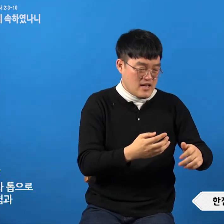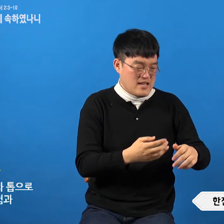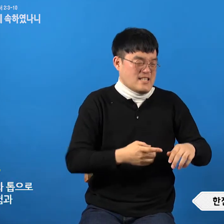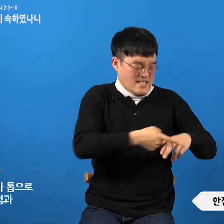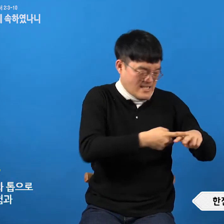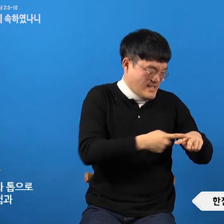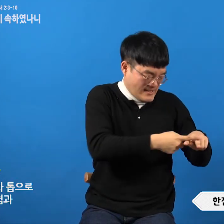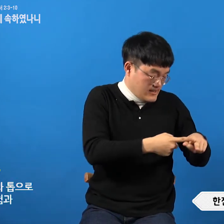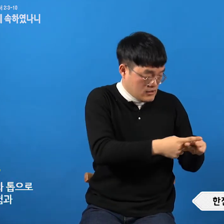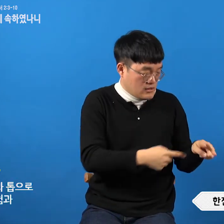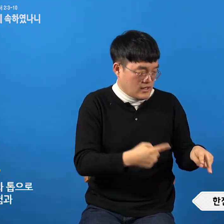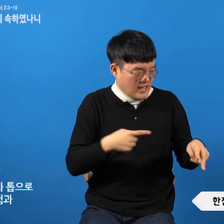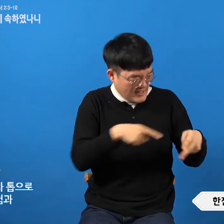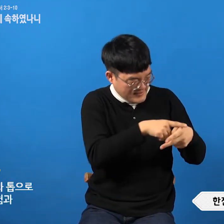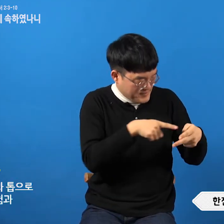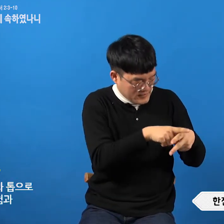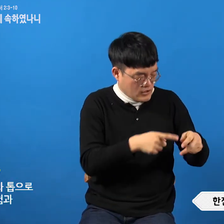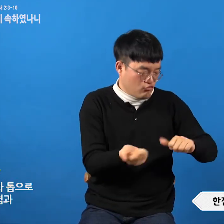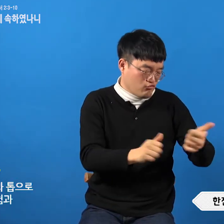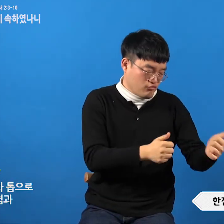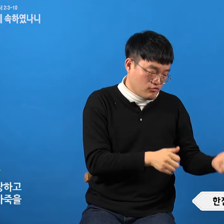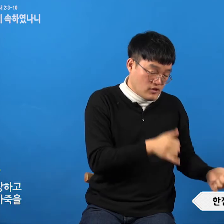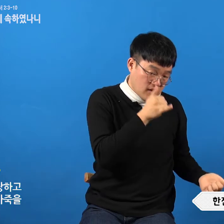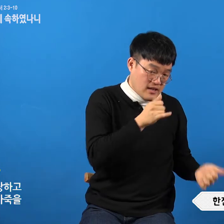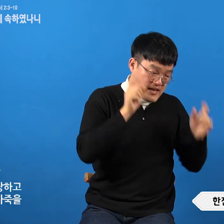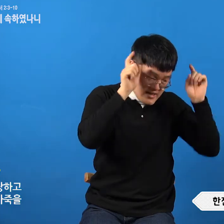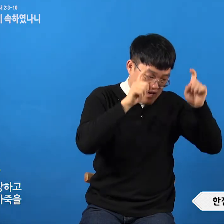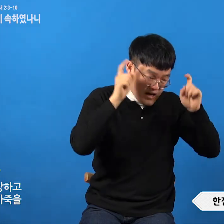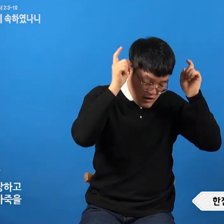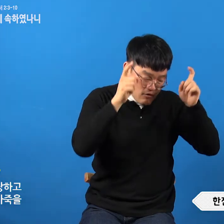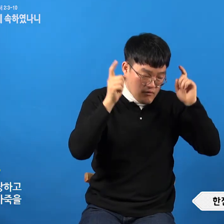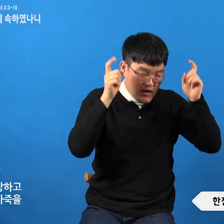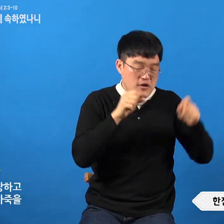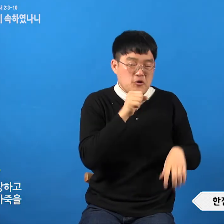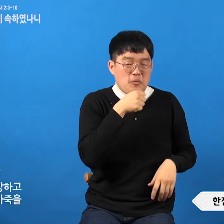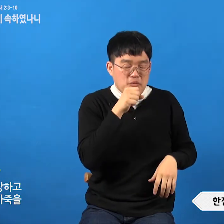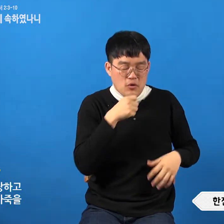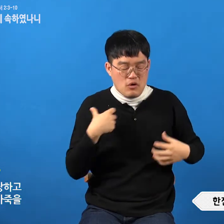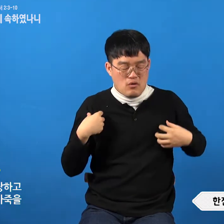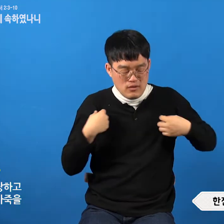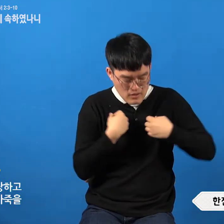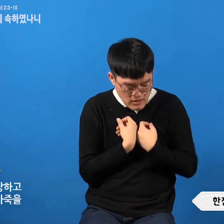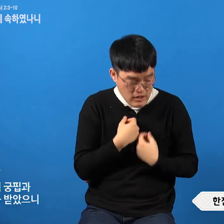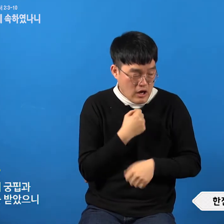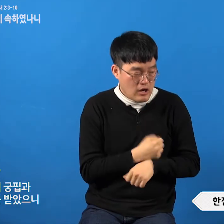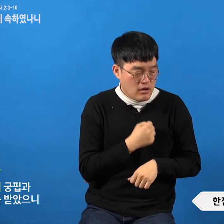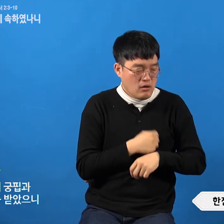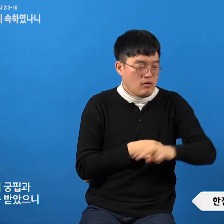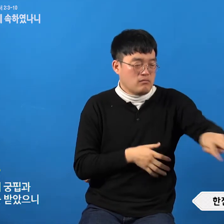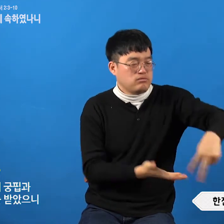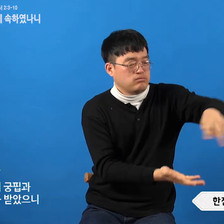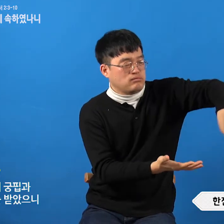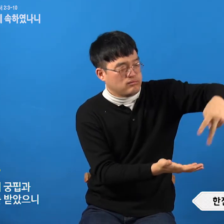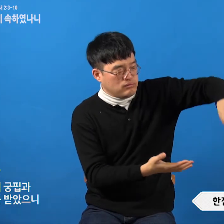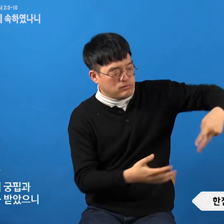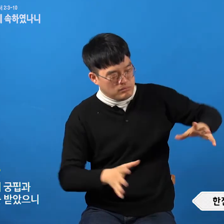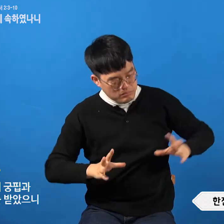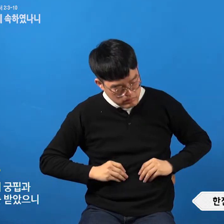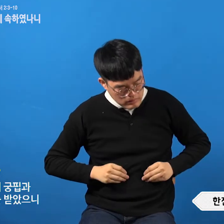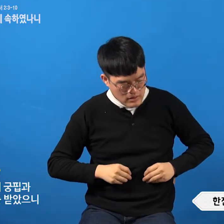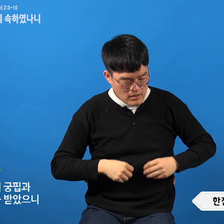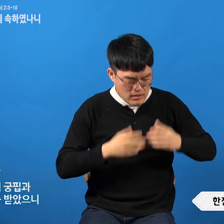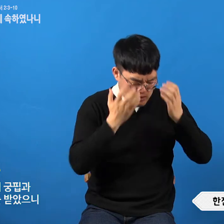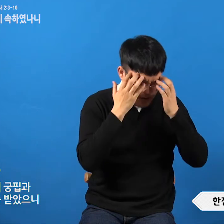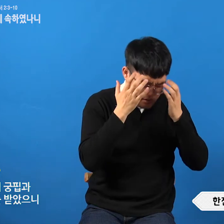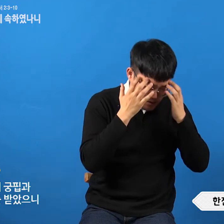시험과 칼로 죽임을 당하고 양과 염소의 가죽을 입고 유리하여 궁핍과 환난과 학대를 받았으니